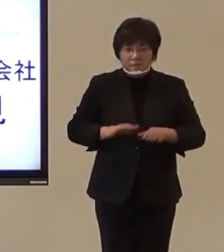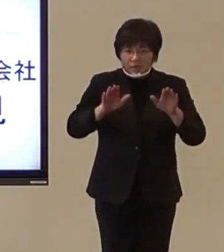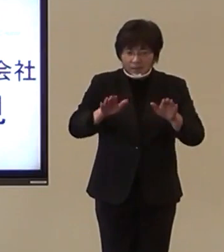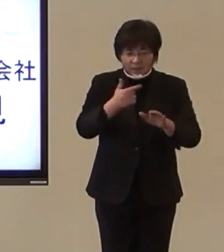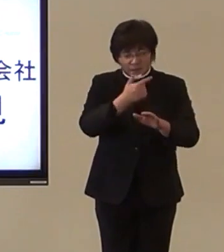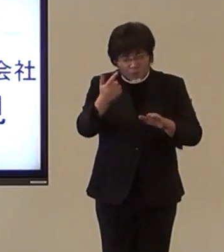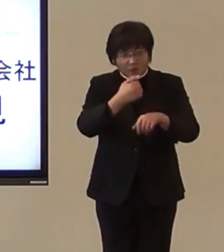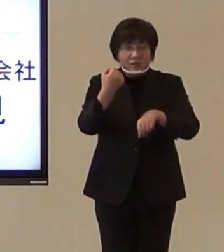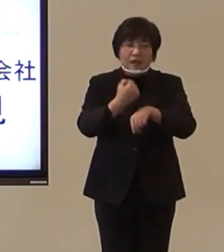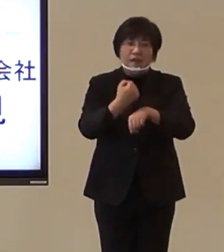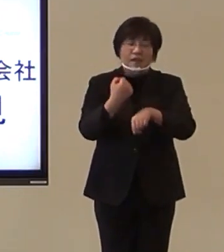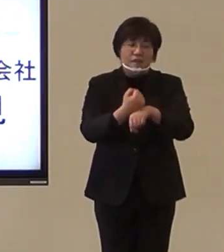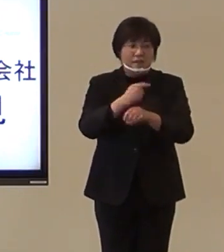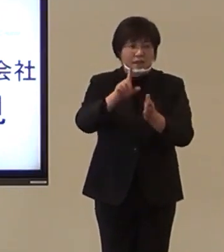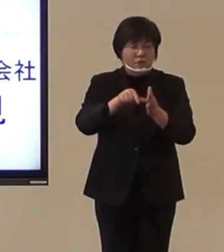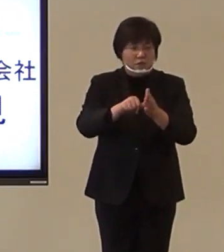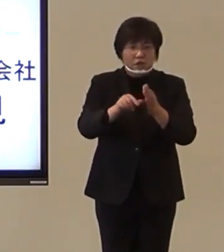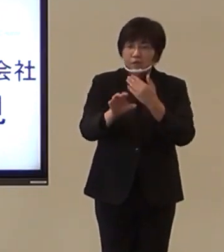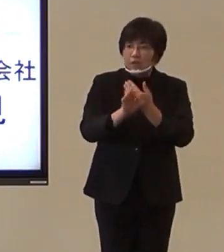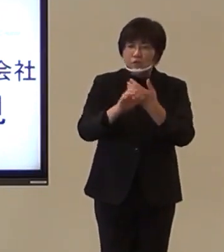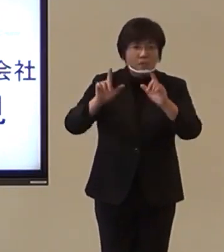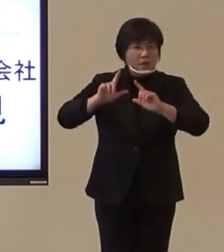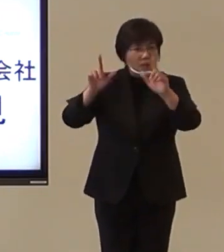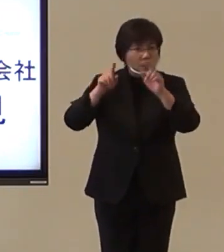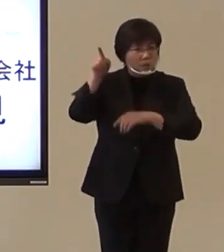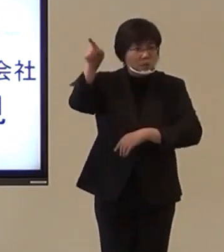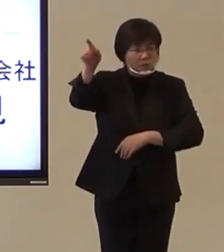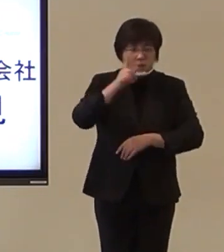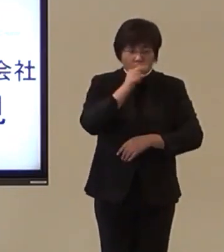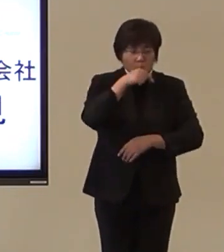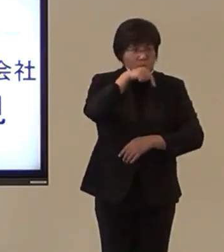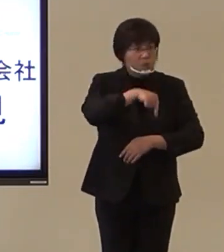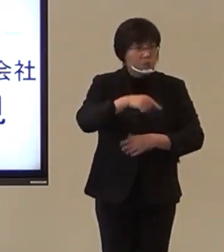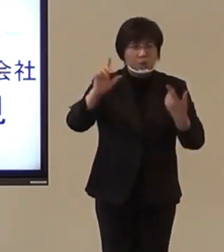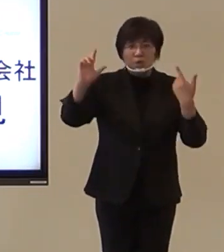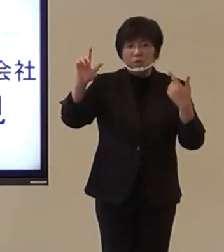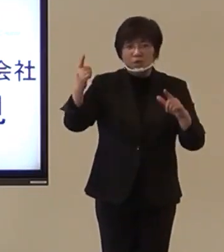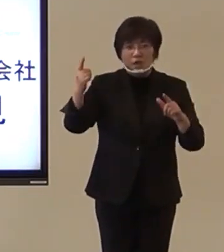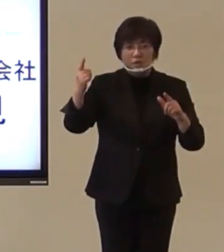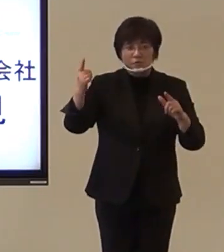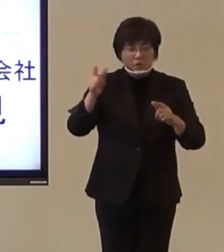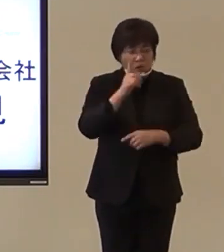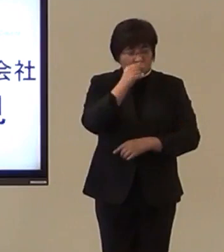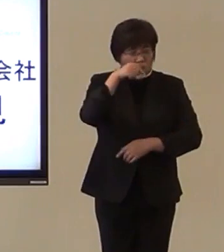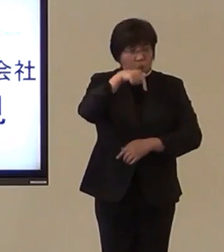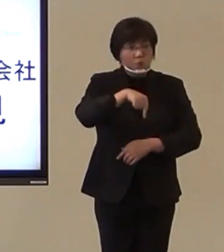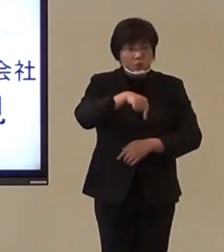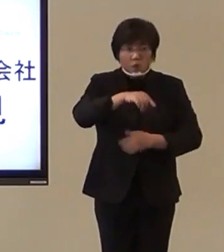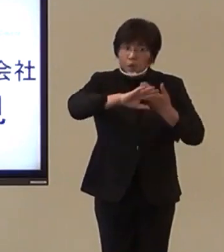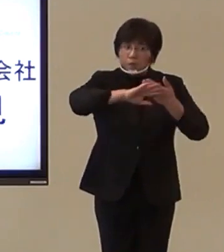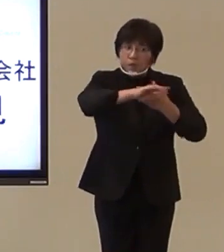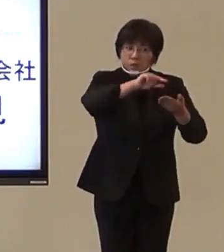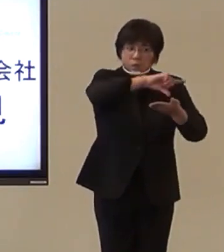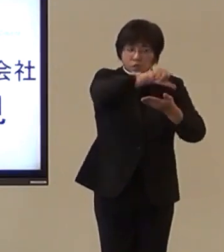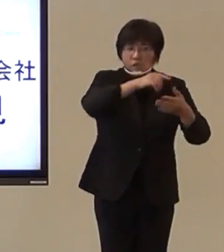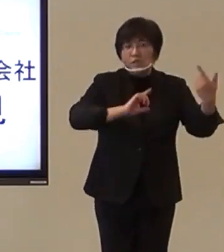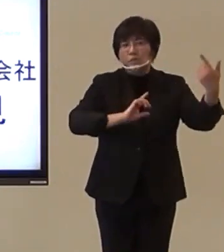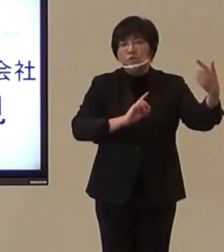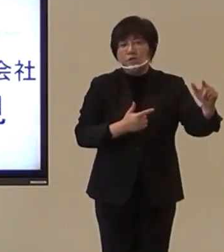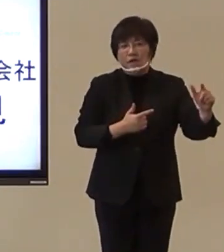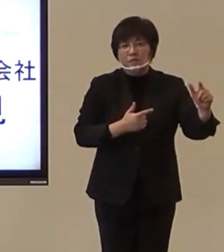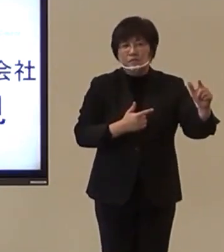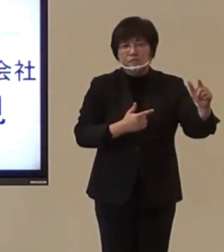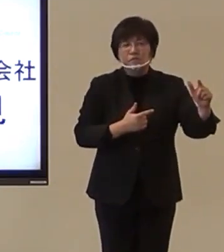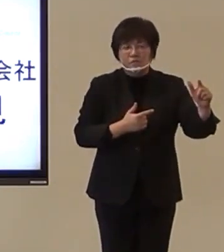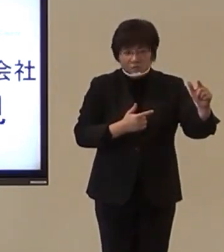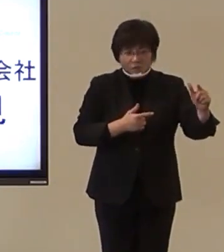に、例えば東京と甲府では違います、また甲府と違った地域では違います、すべ